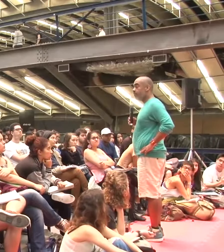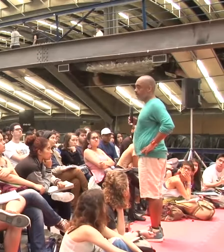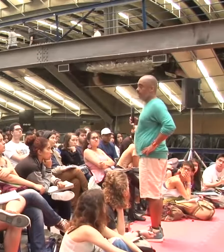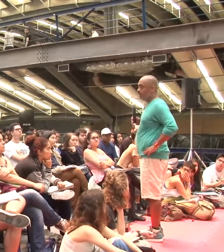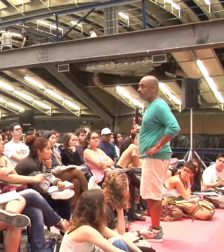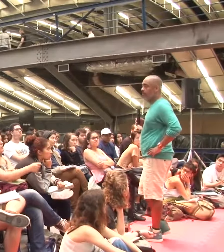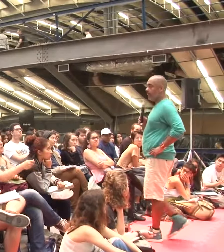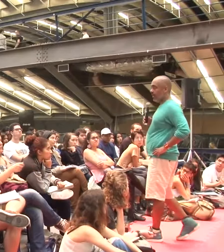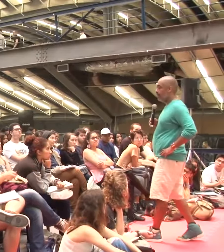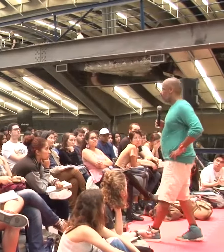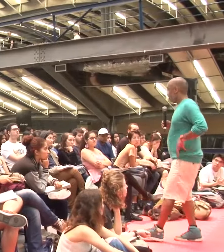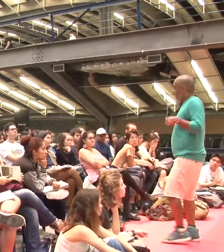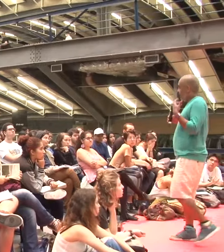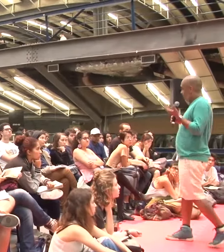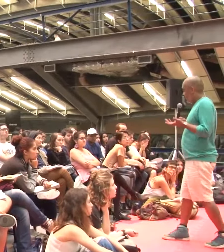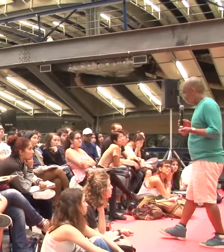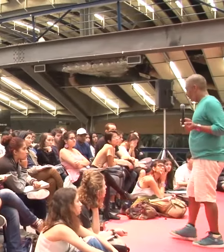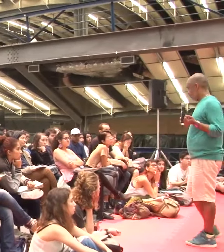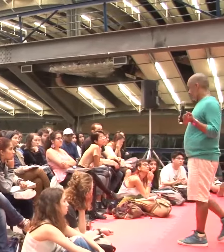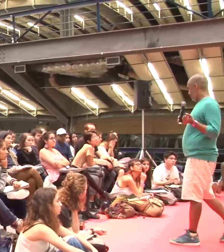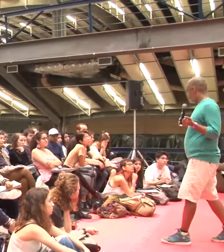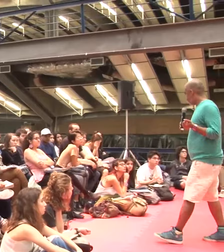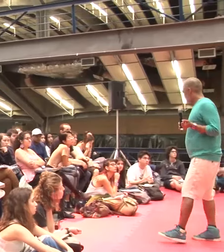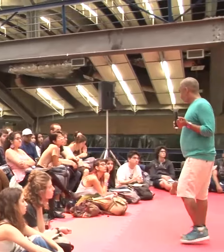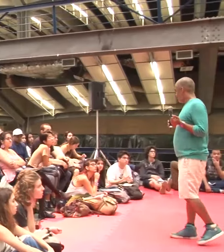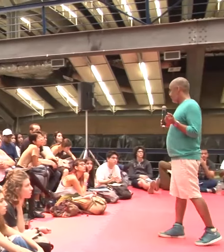adubo orgânico, né? Dentre outras coisas.